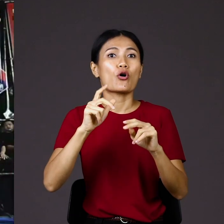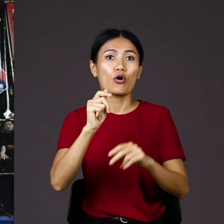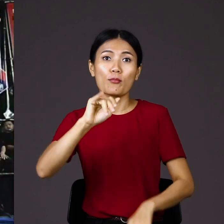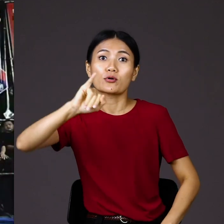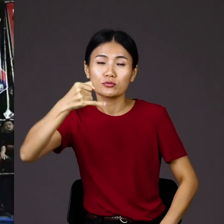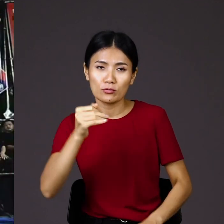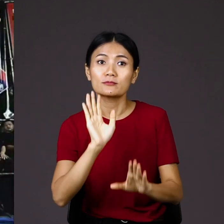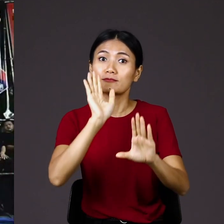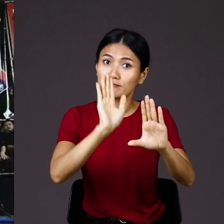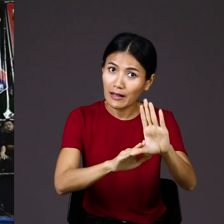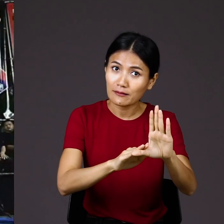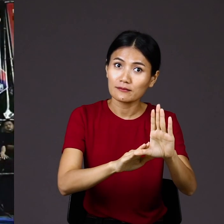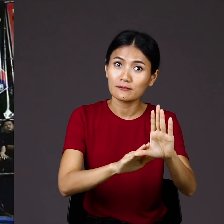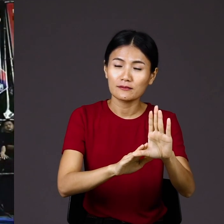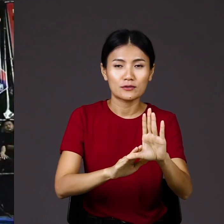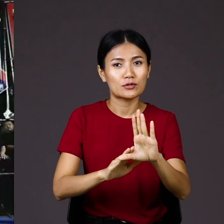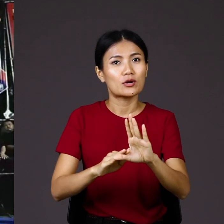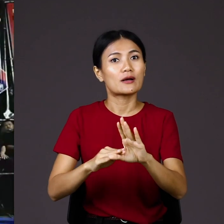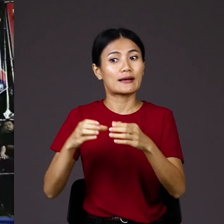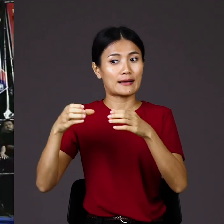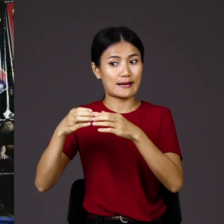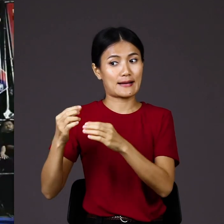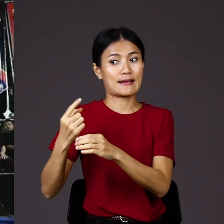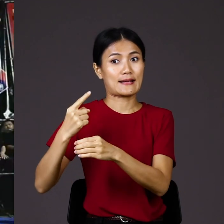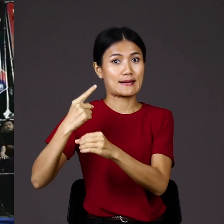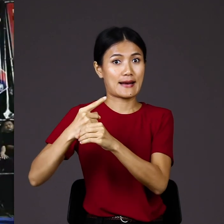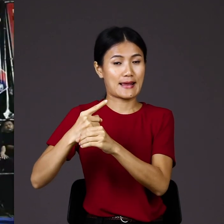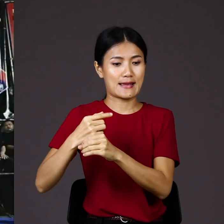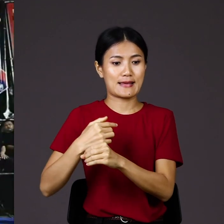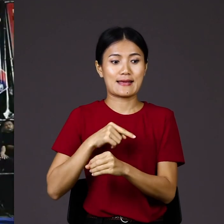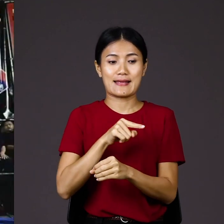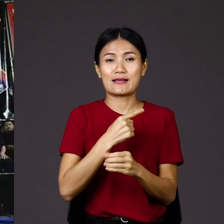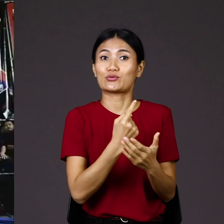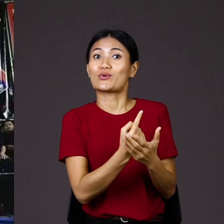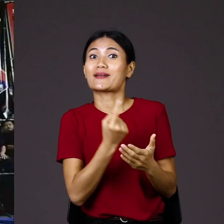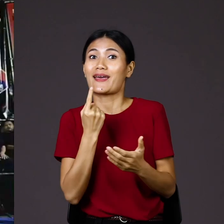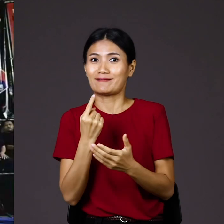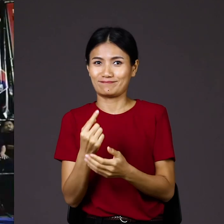ชิงชัยเป็นนายกอบจที่นนทบุรีในนามของคณะก้าวหน้า